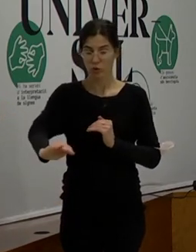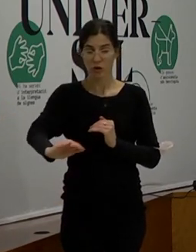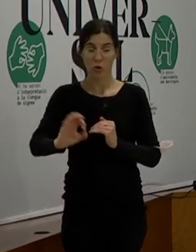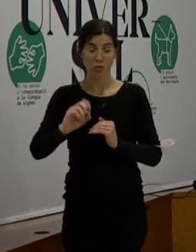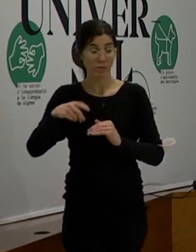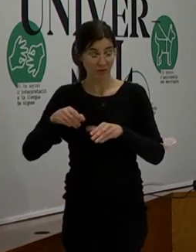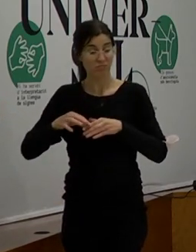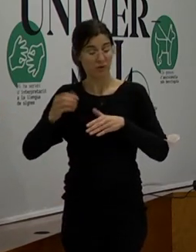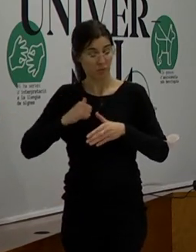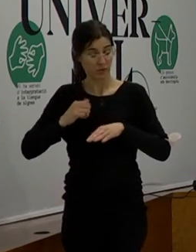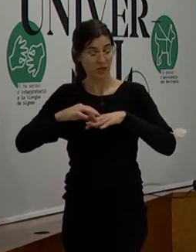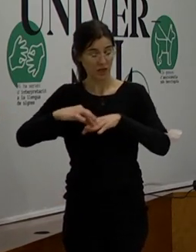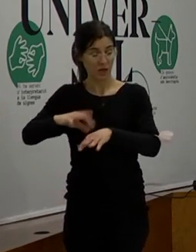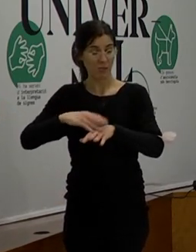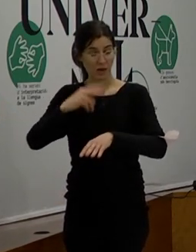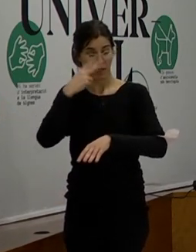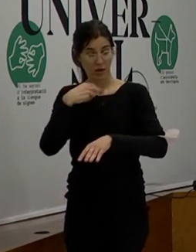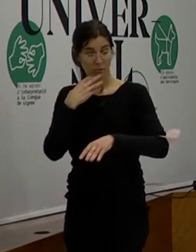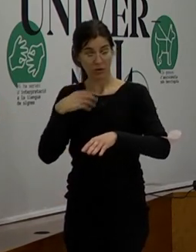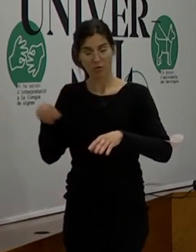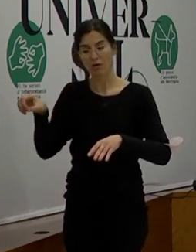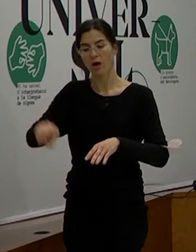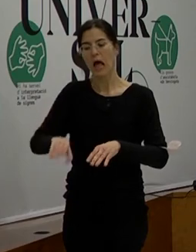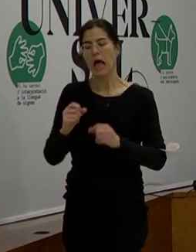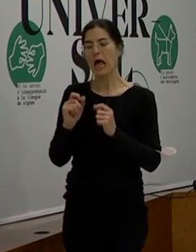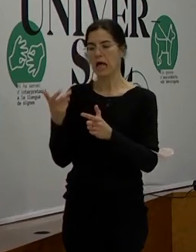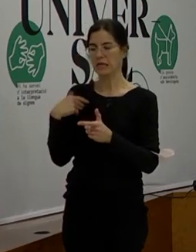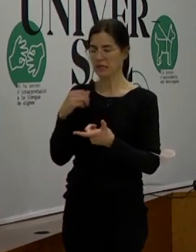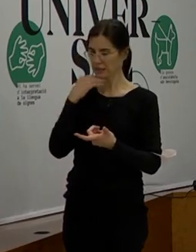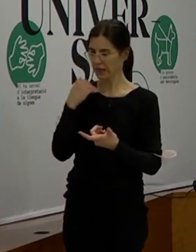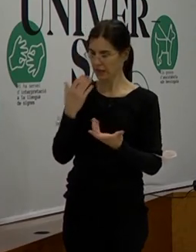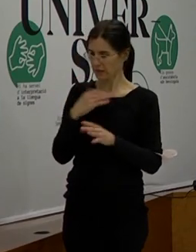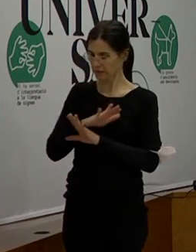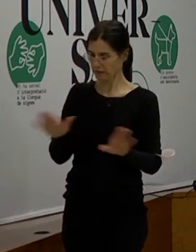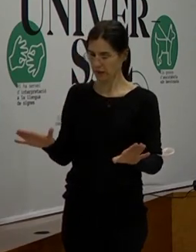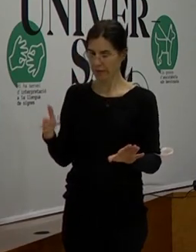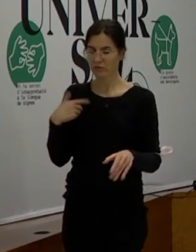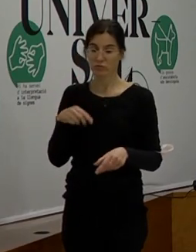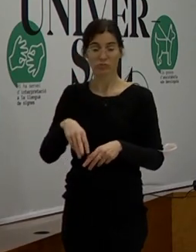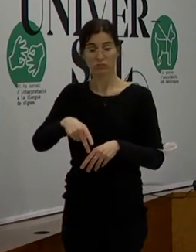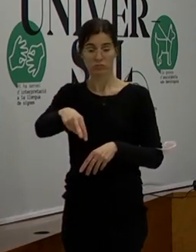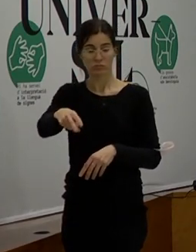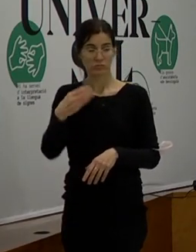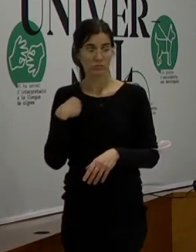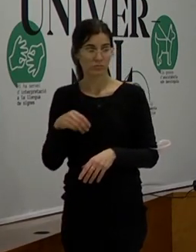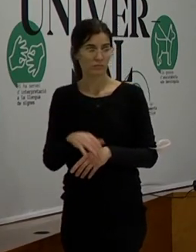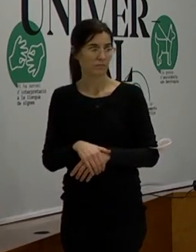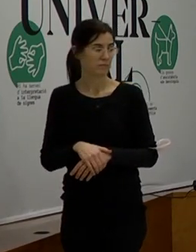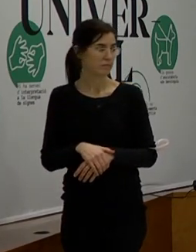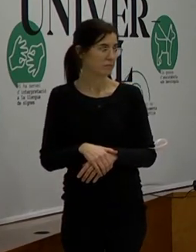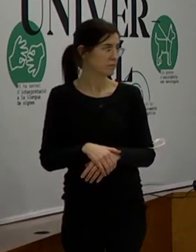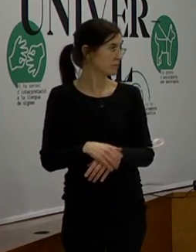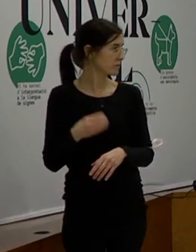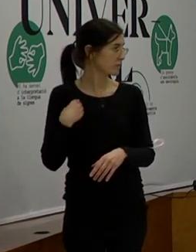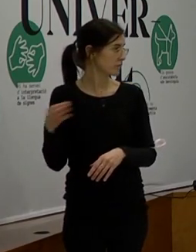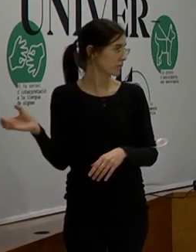guia pel sec perquè veus quan acaba, si acaba l'escalera, si acaba el passamanos. Y tú te sigues. Y los anclajes en L, porque